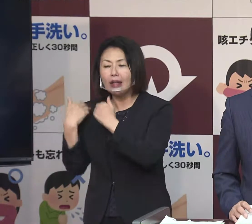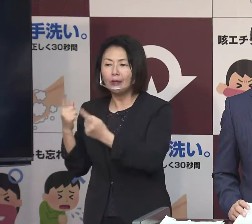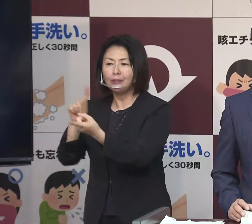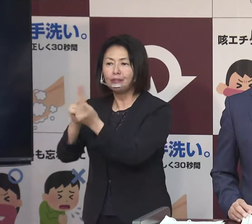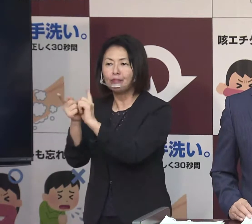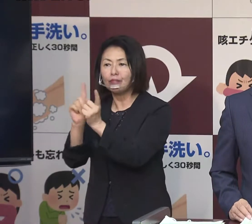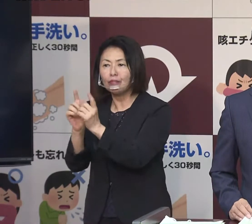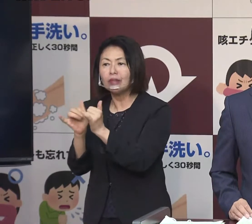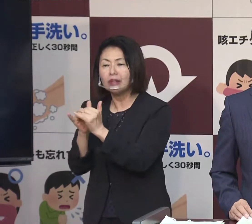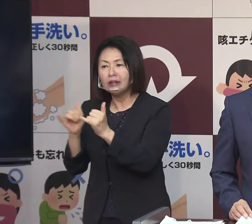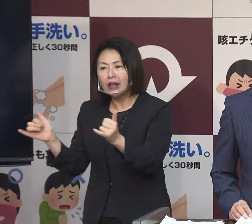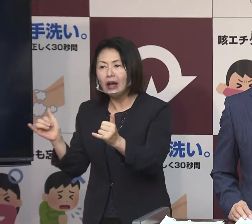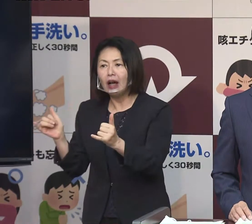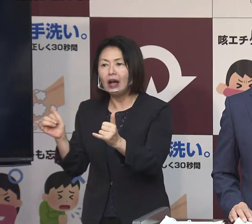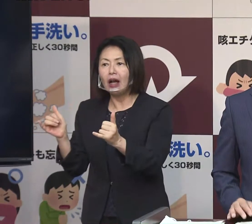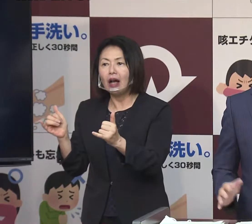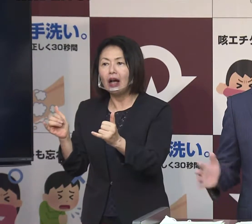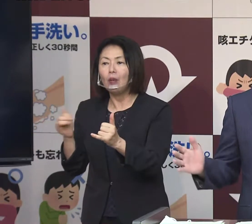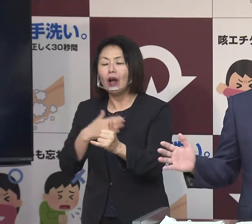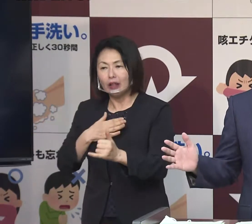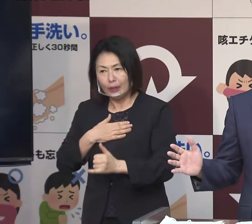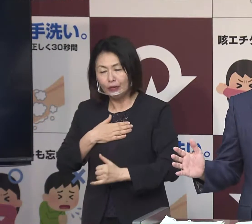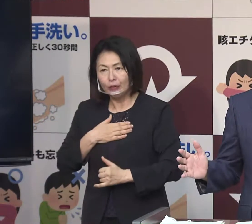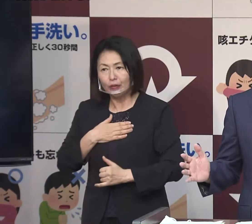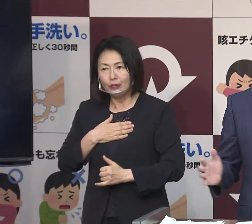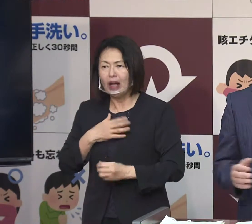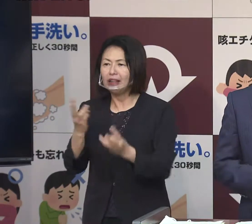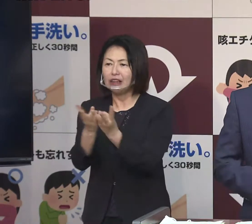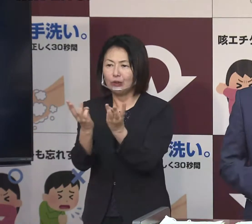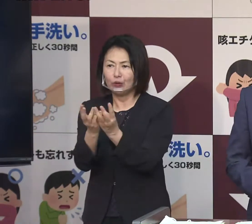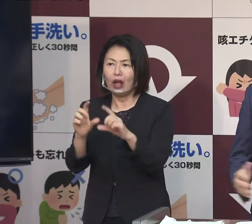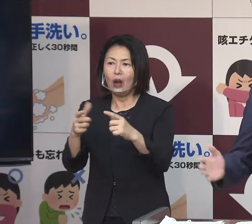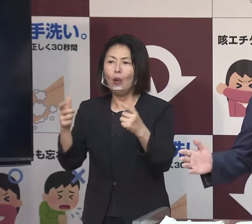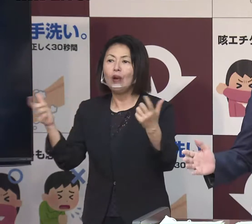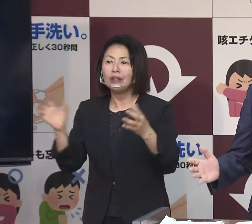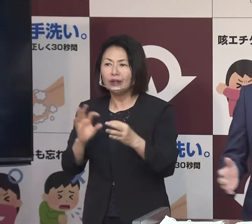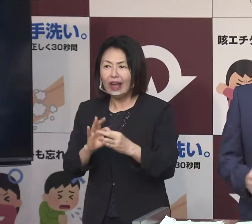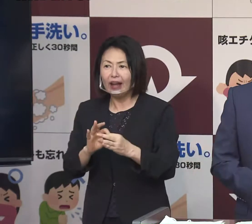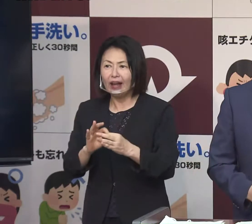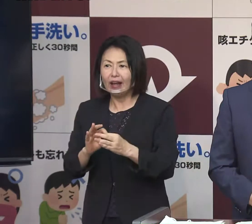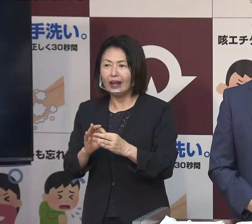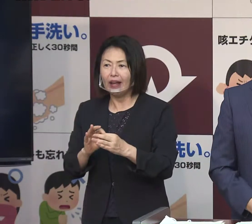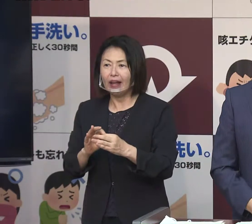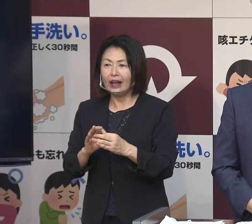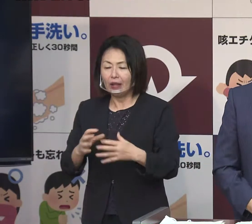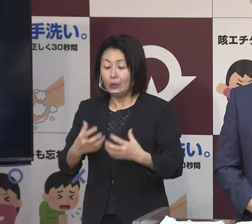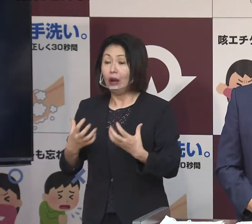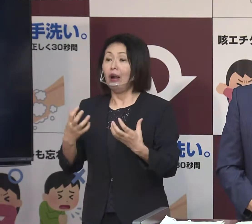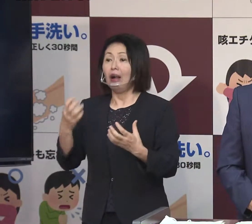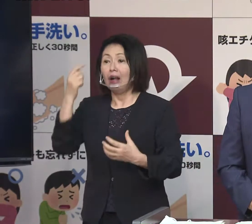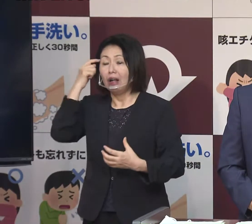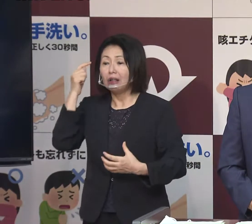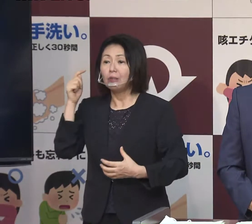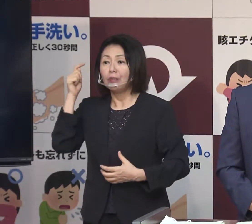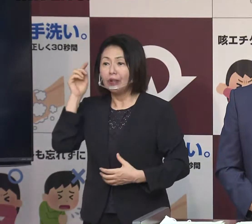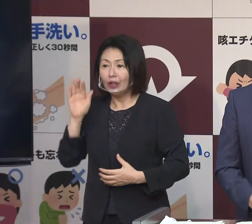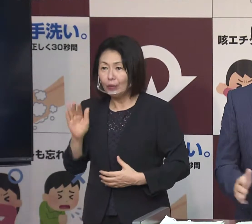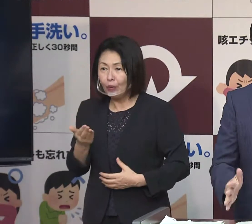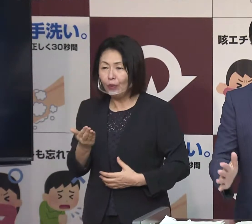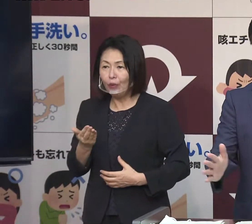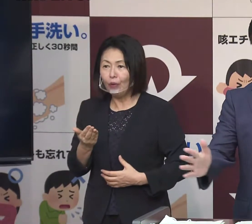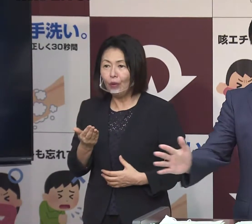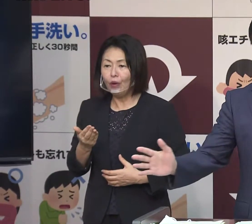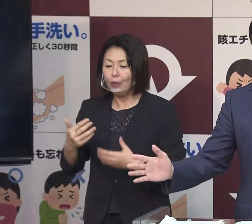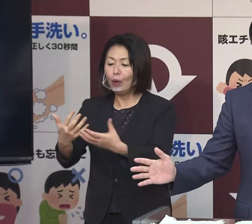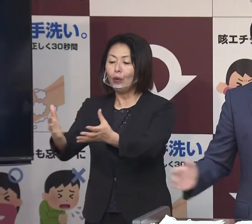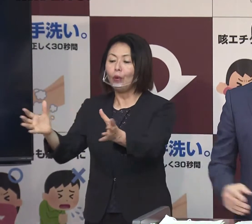触者ということになっています。ちょっと人数が多いので、規模だけ見るとですね、驚かれることもあるかもしれませんが、ルートとしては